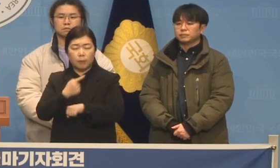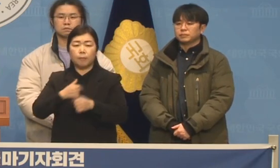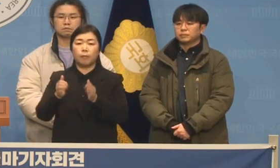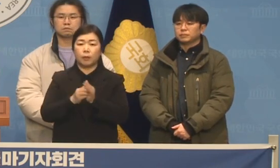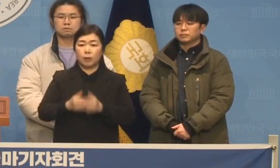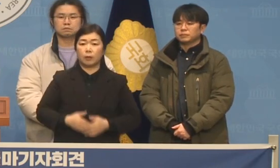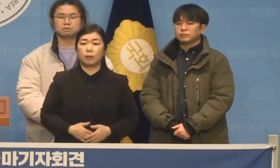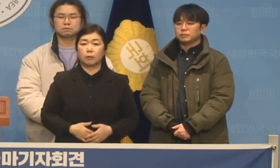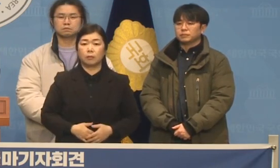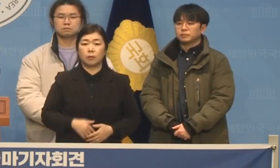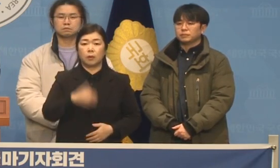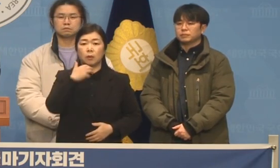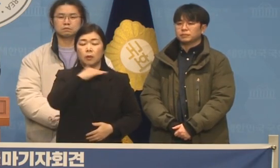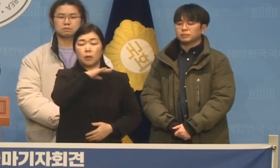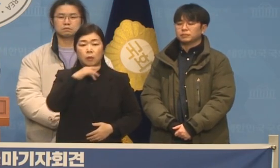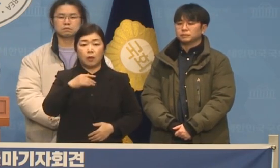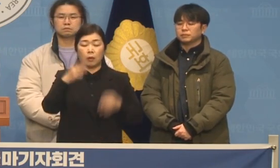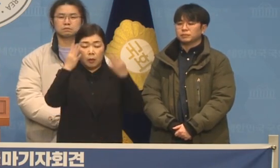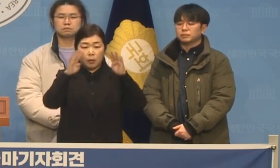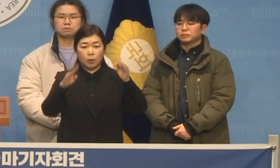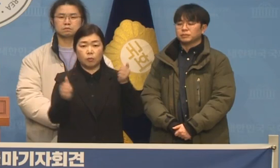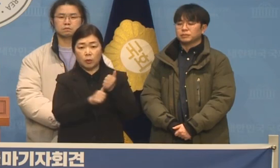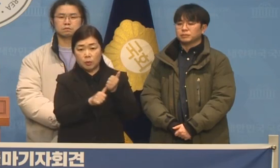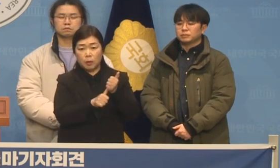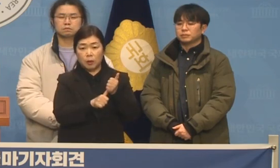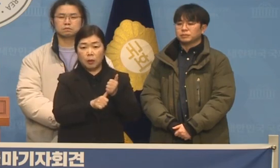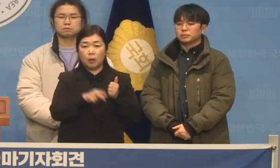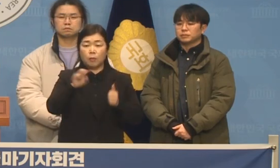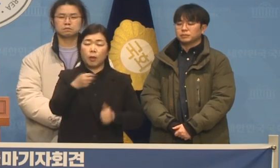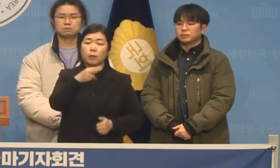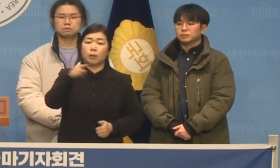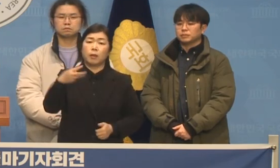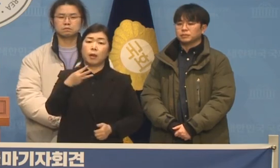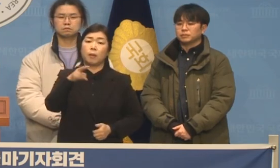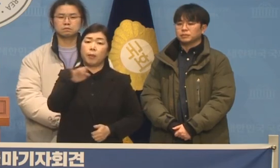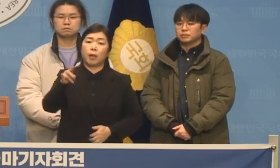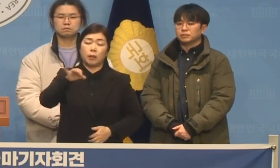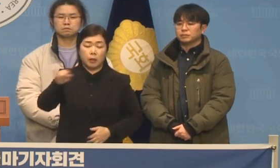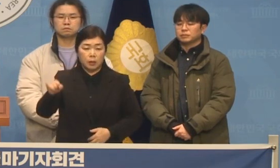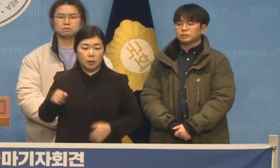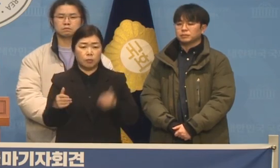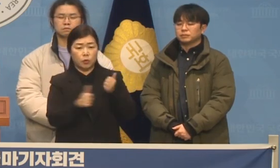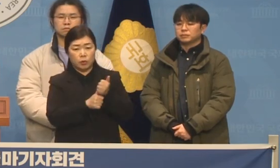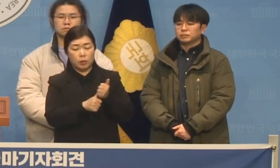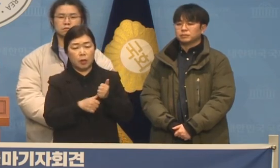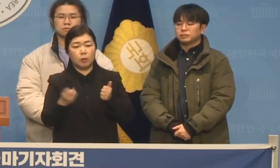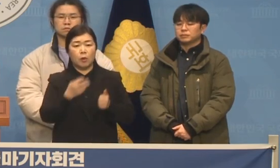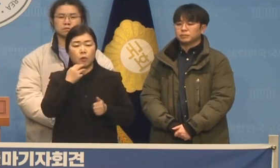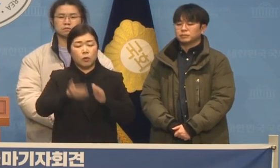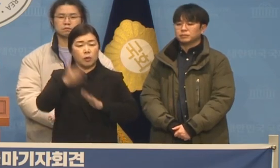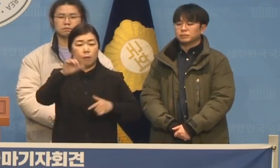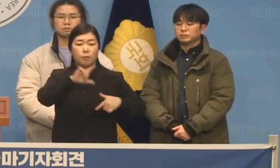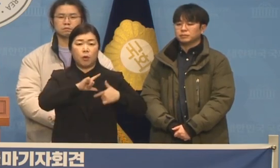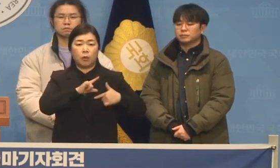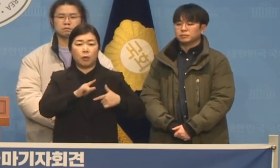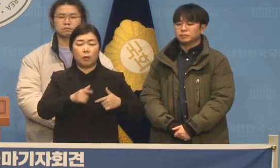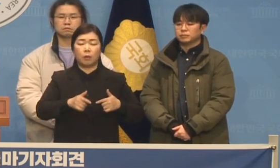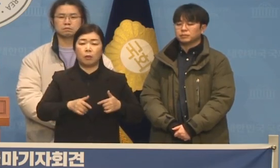연세대학교 부총학생회장, 민달팽이 유니온 위원장, 그리고 서울시 청년명예부시장과 민주당 대선